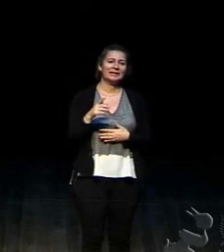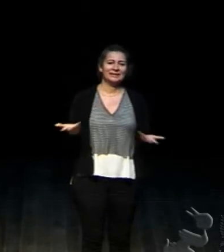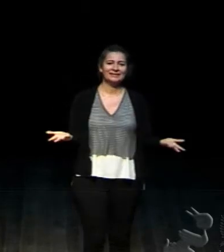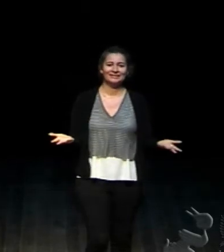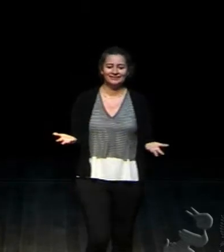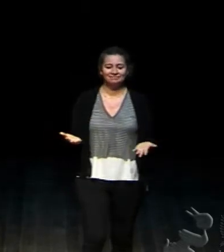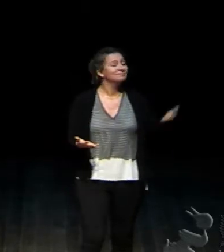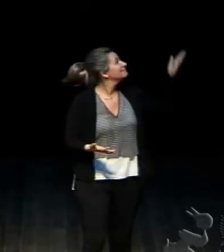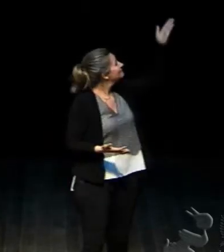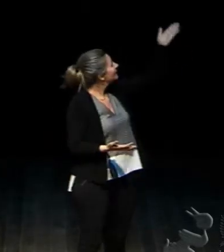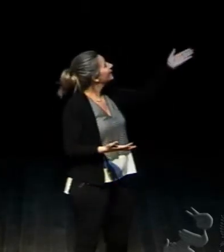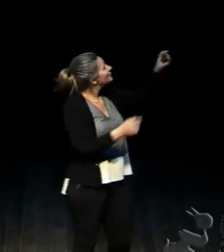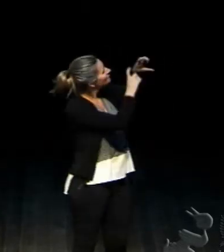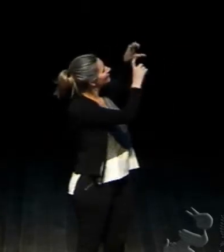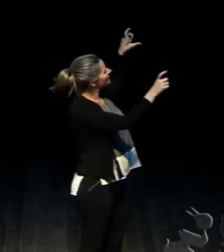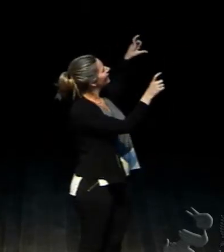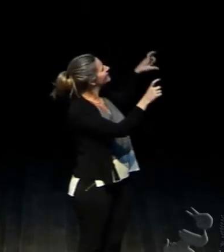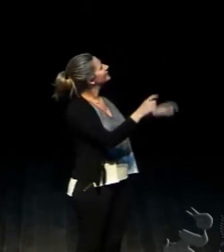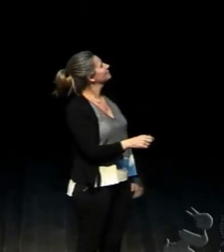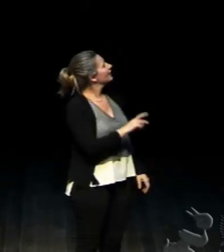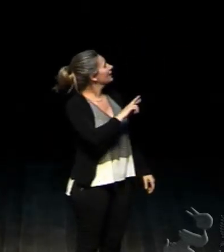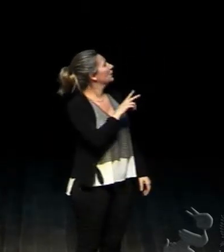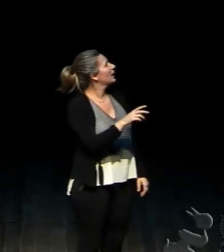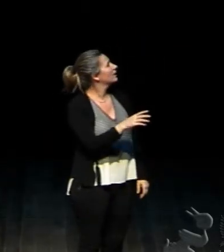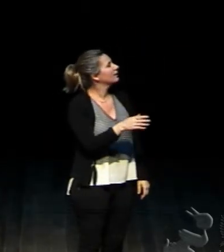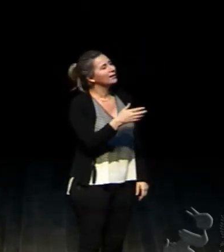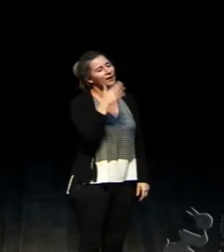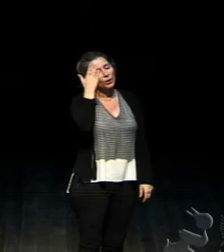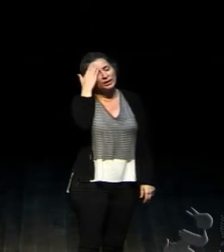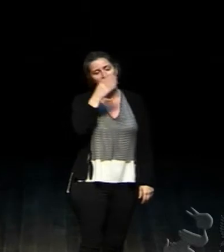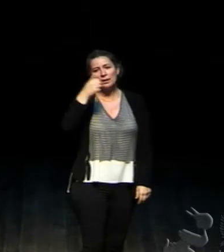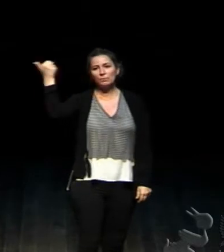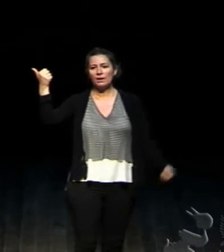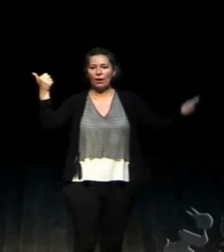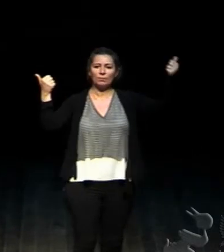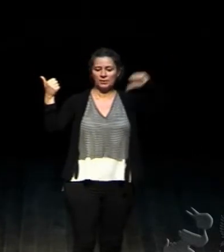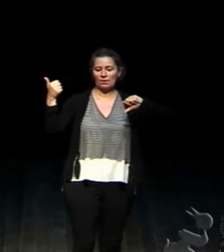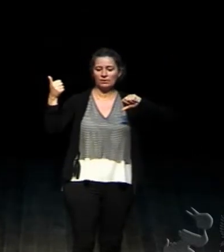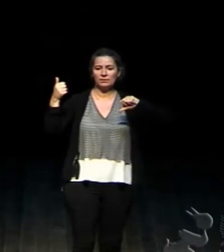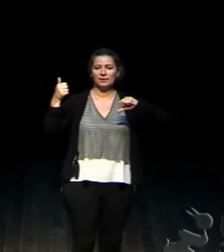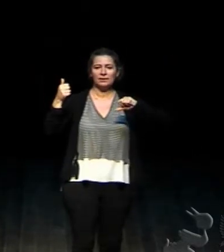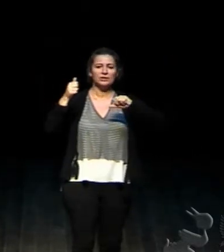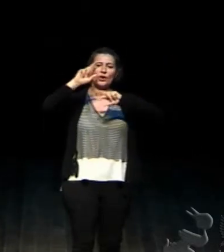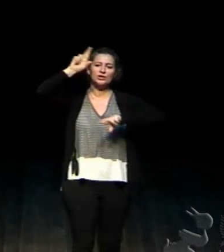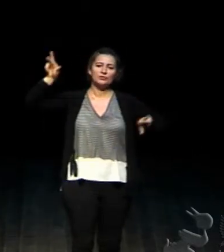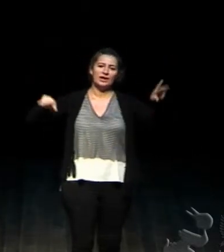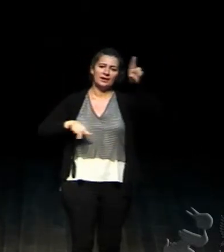enquanto ouvinte. Então, eu finalizo a minha fala com essa citação: não há saber melhor ou saber